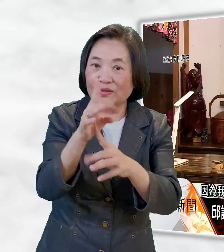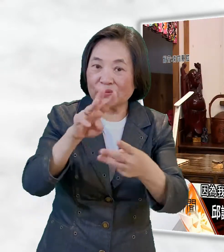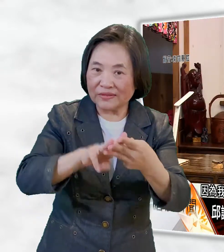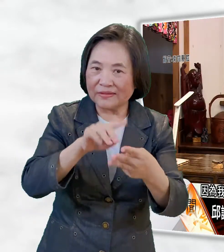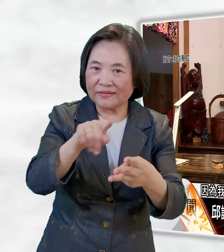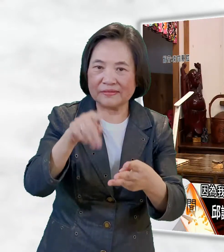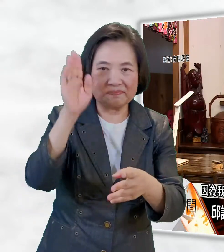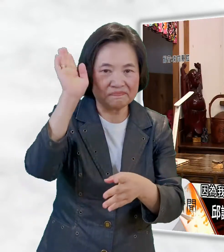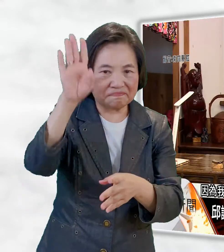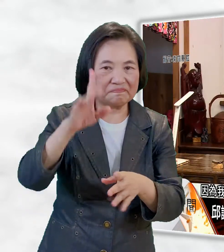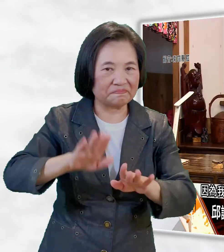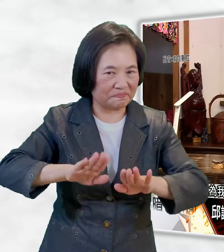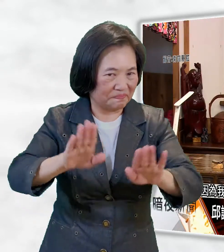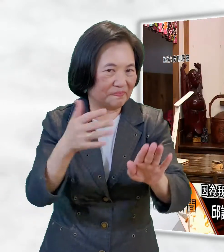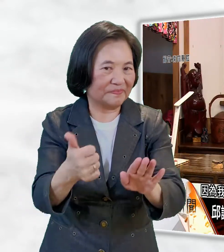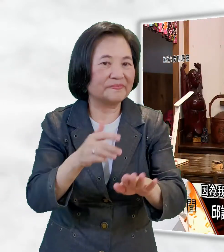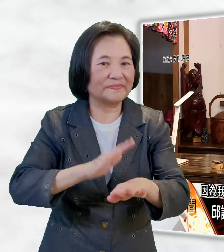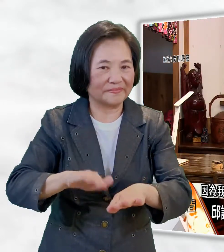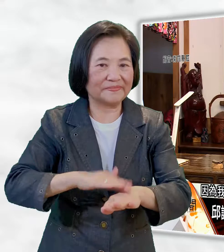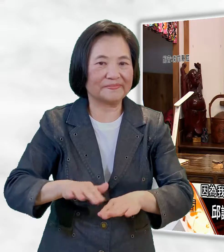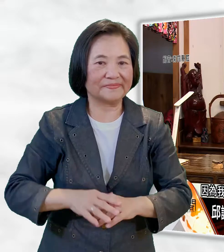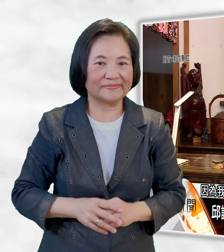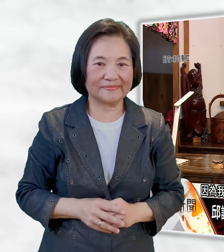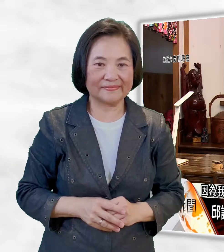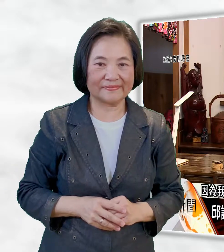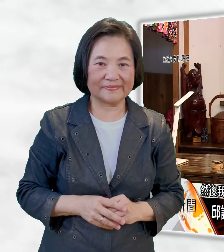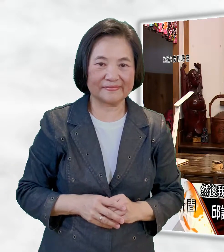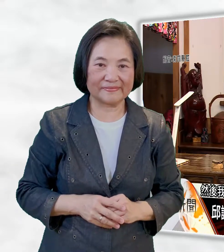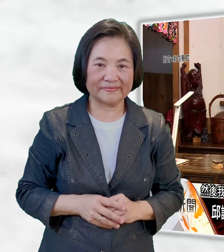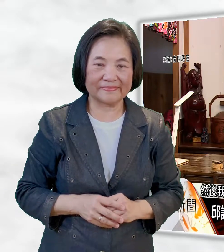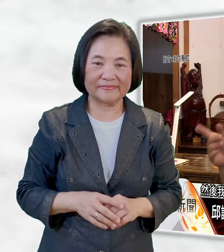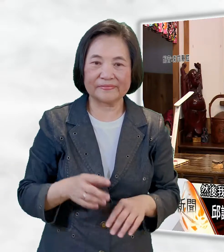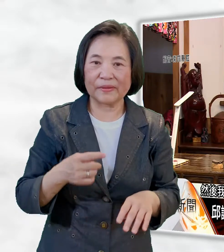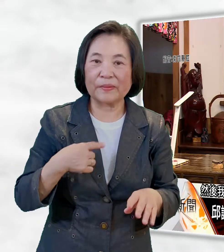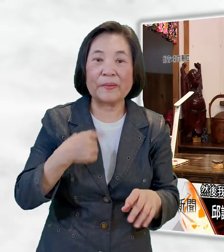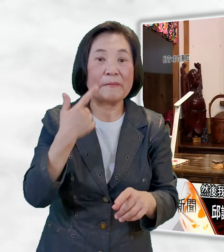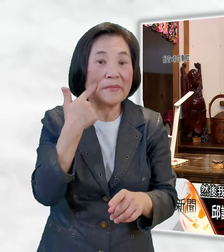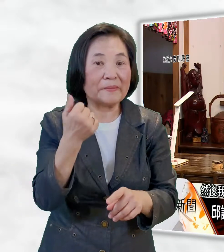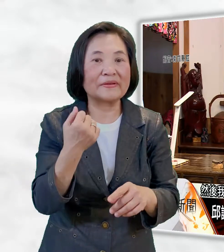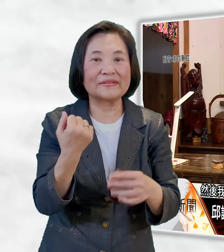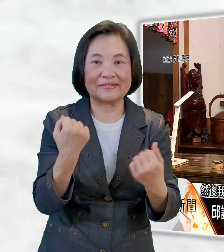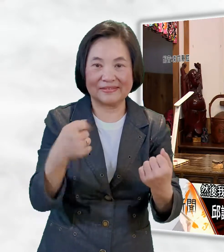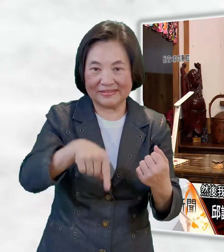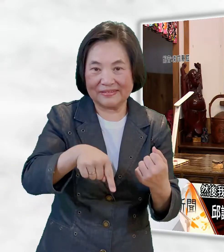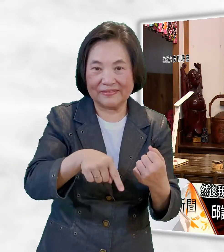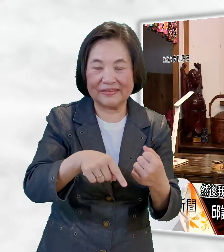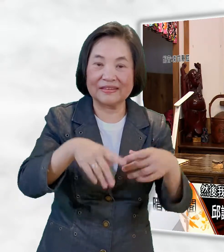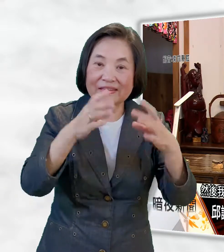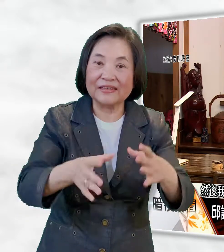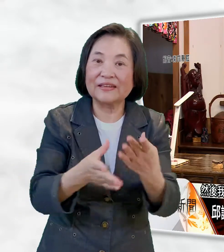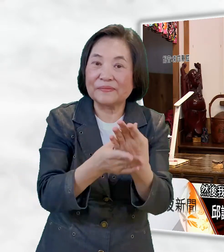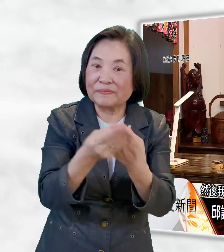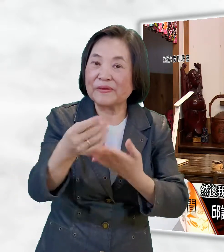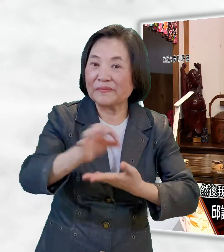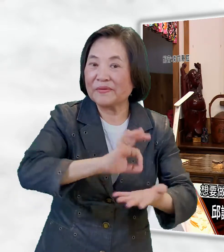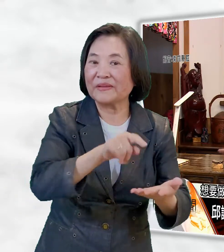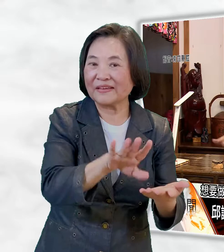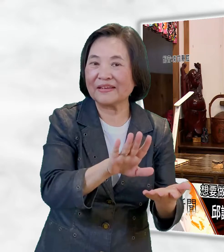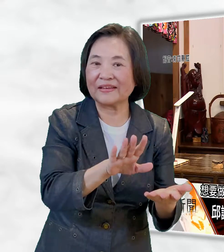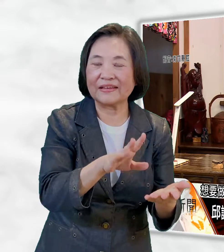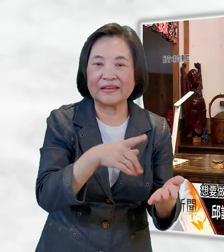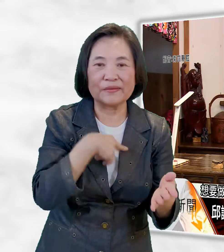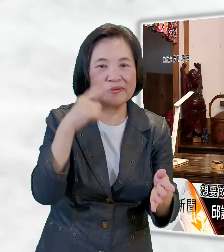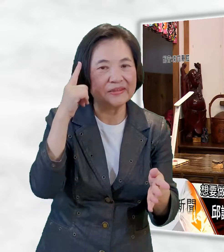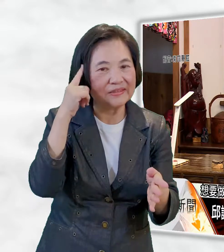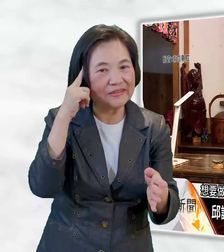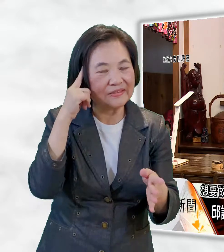田，伊有搬上去，然后我爸爸在竹田开茶店，想要做